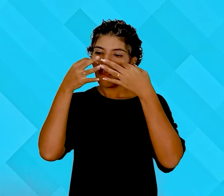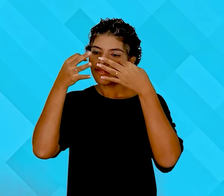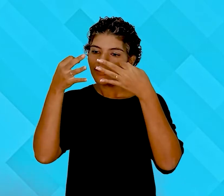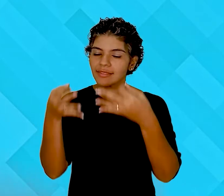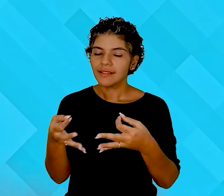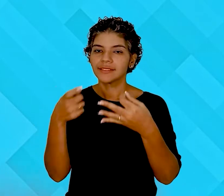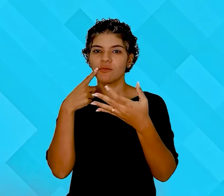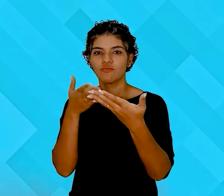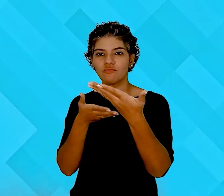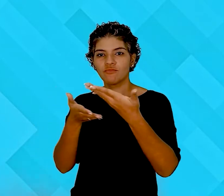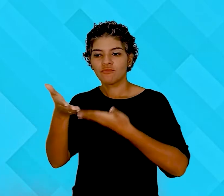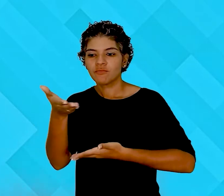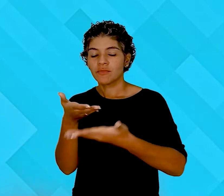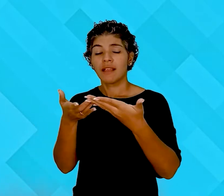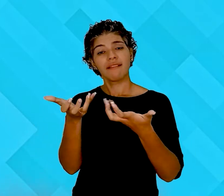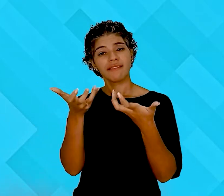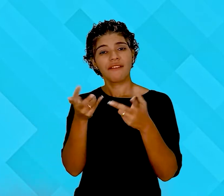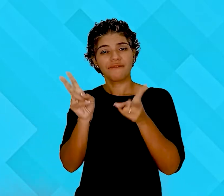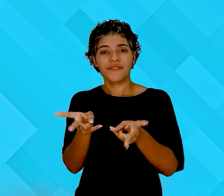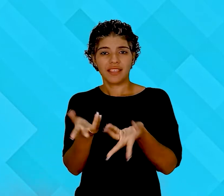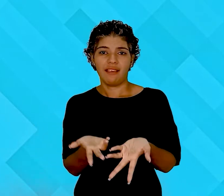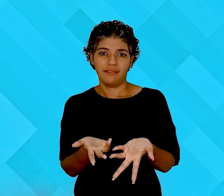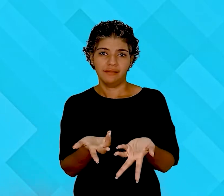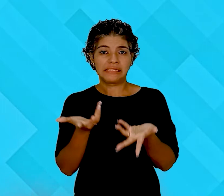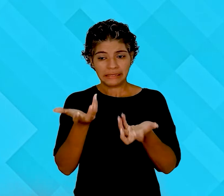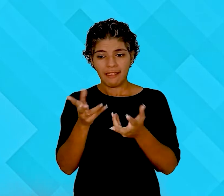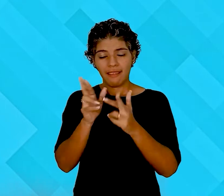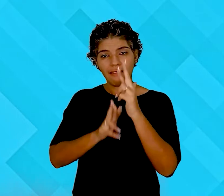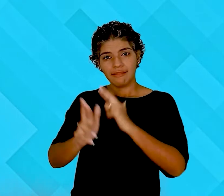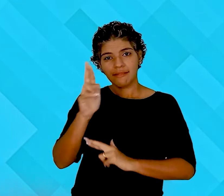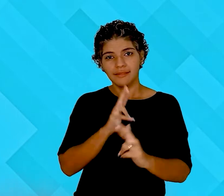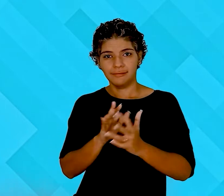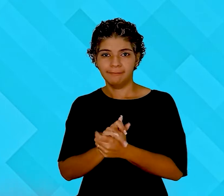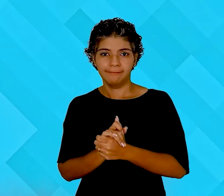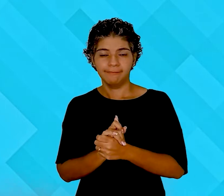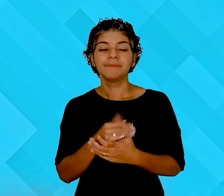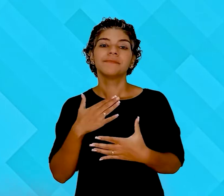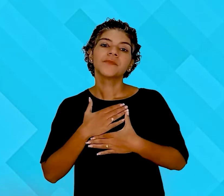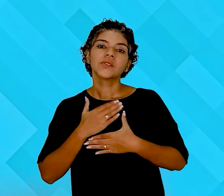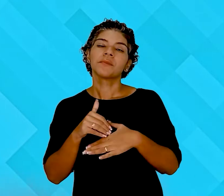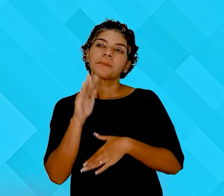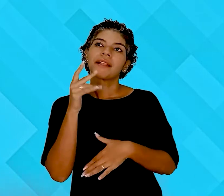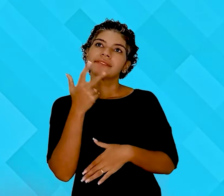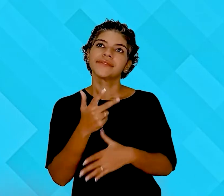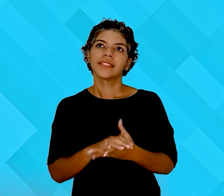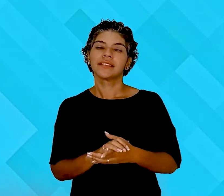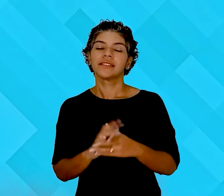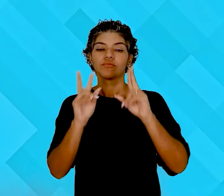sobre criar relação do que falar sobre fidelizar. Fidelizar, eu acho que a gente está usando um termo